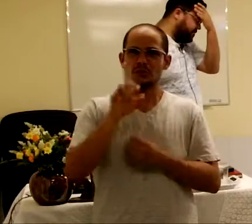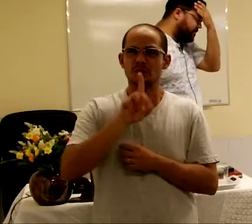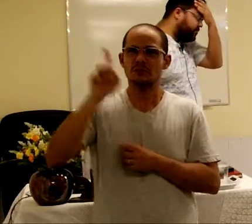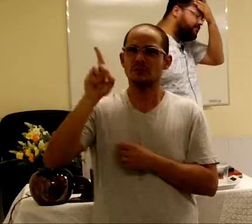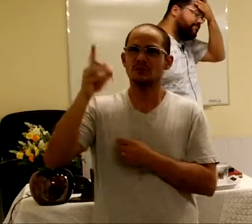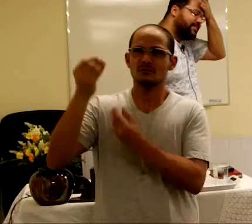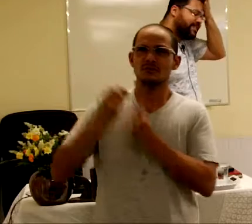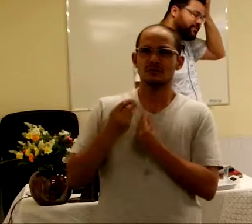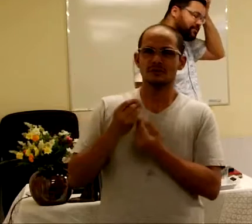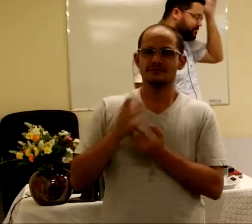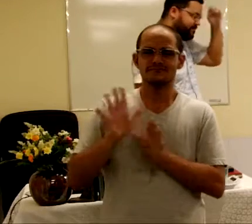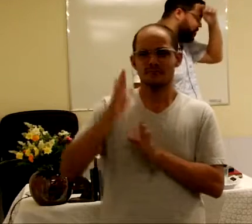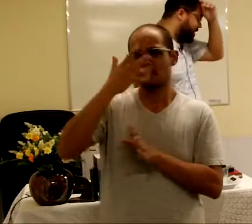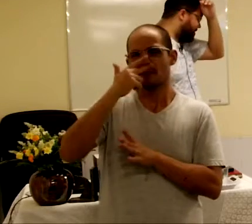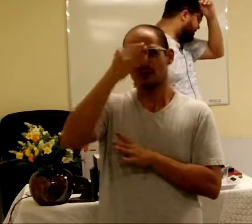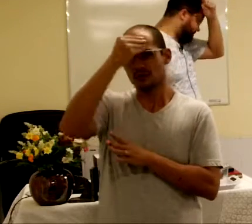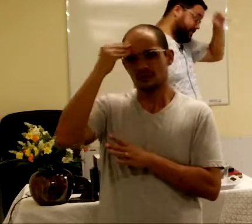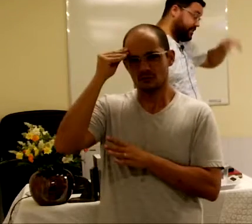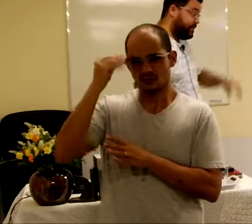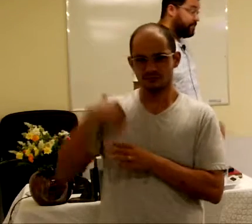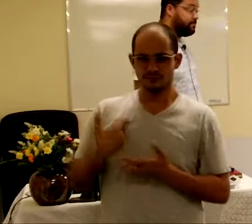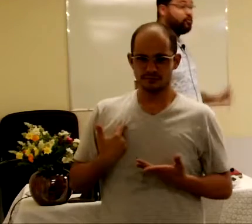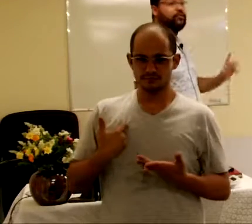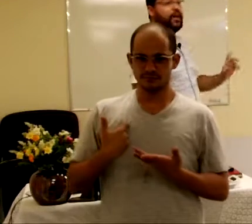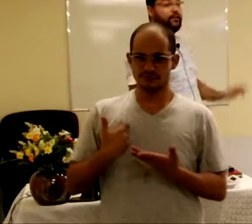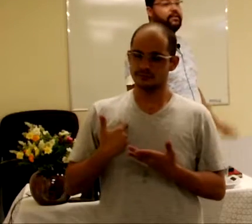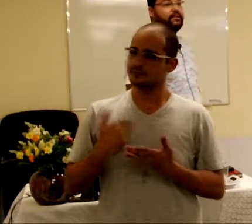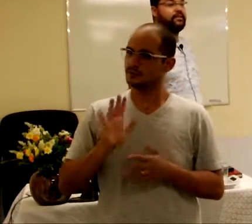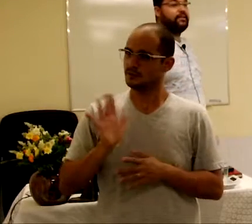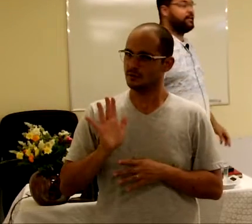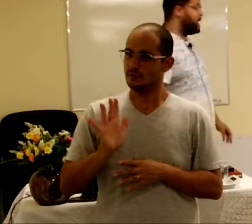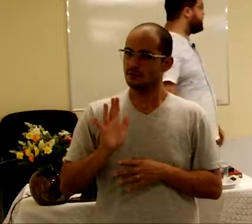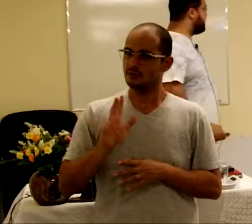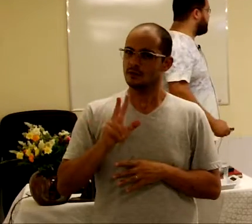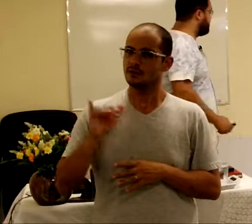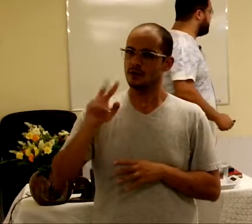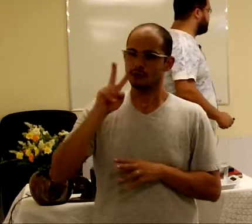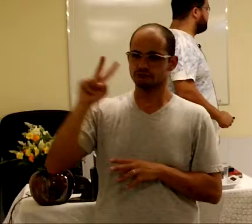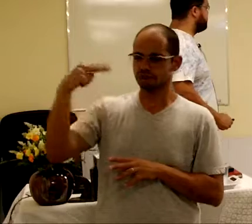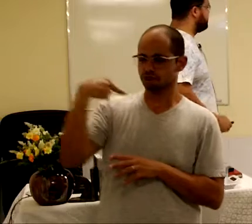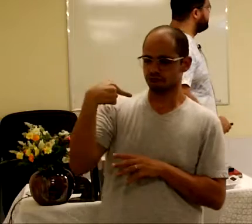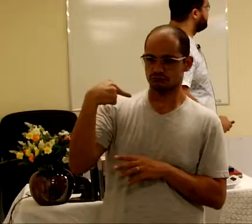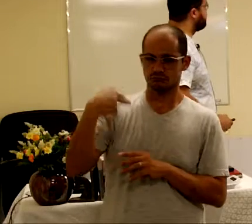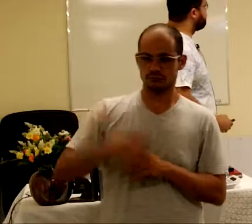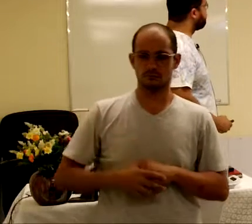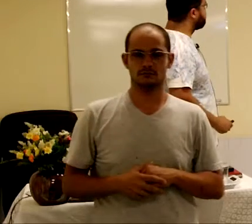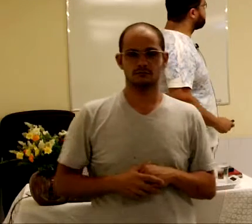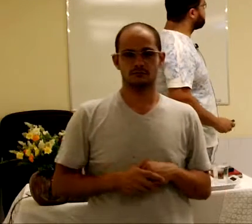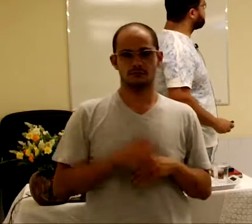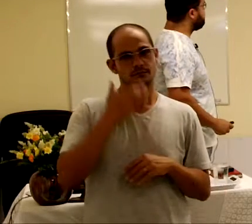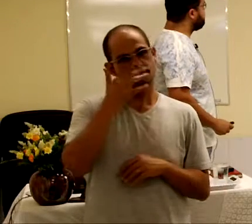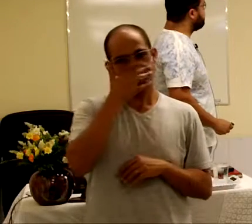possível, Deus não esqueceu de mim. Agora, pelo contrário, né? Aí que Ele está presente.